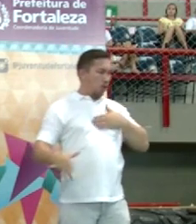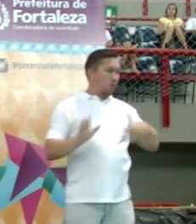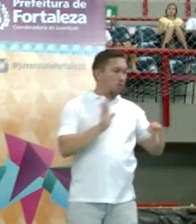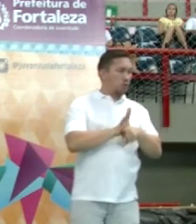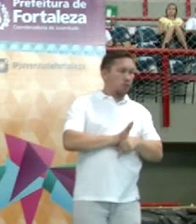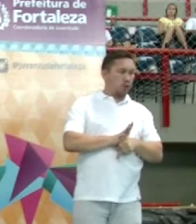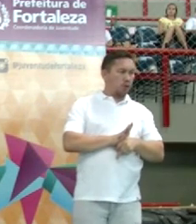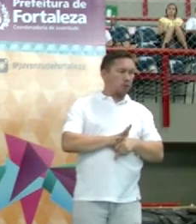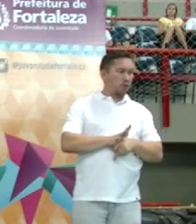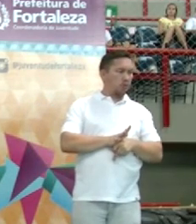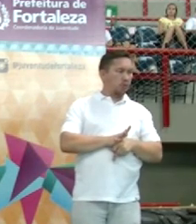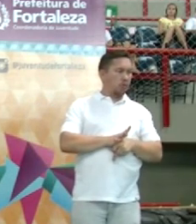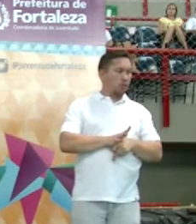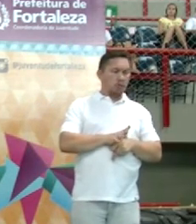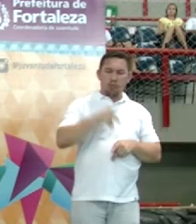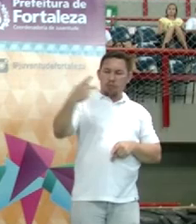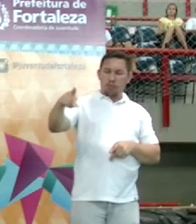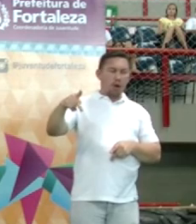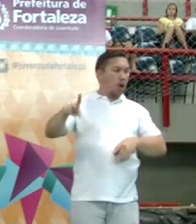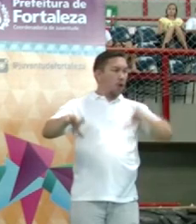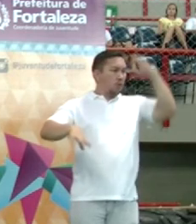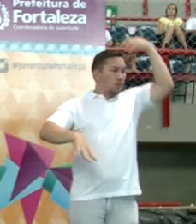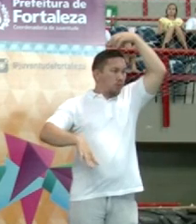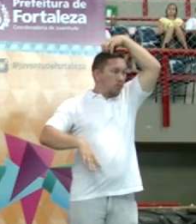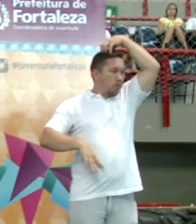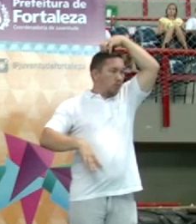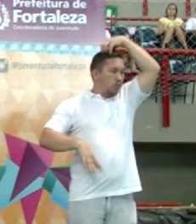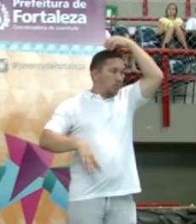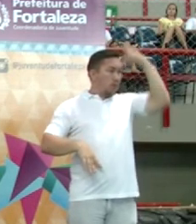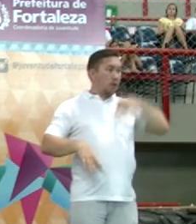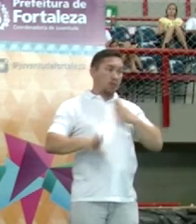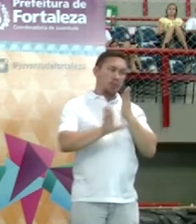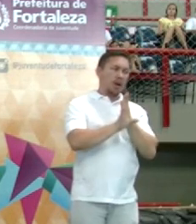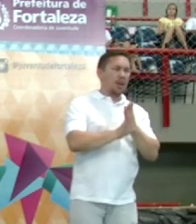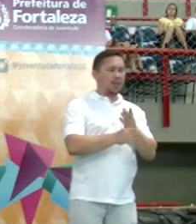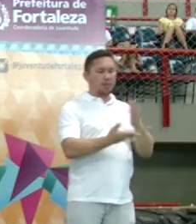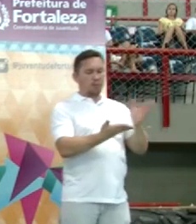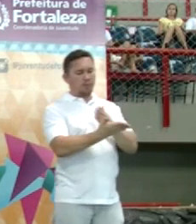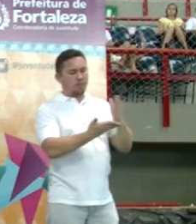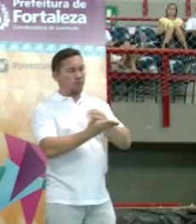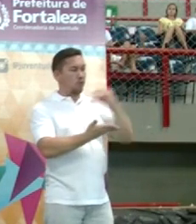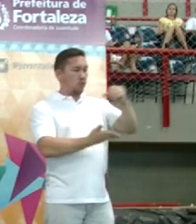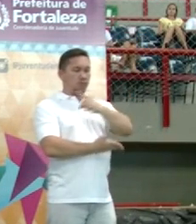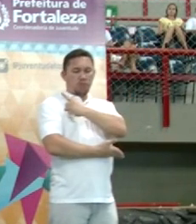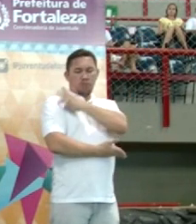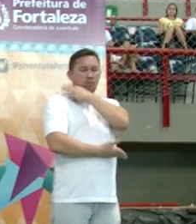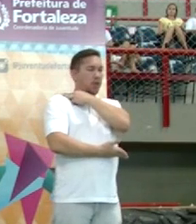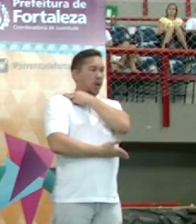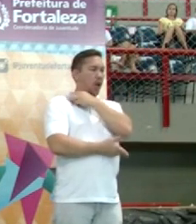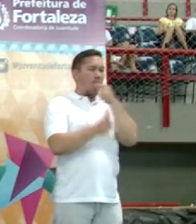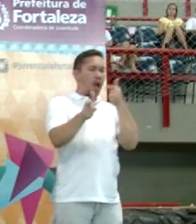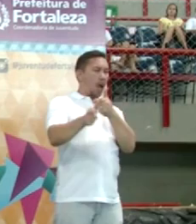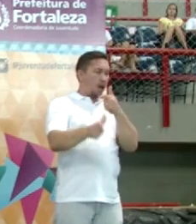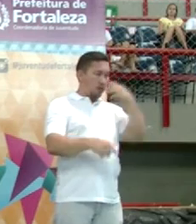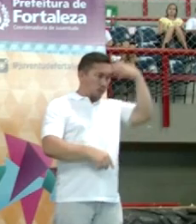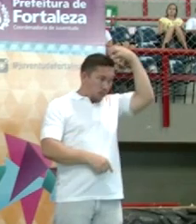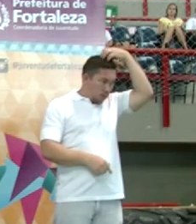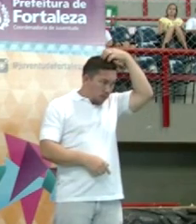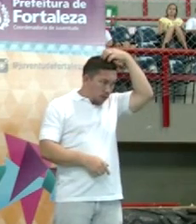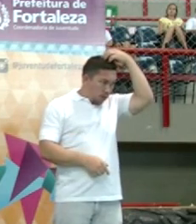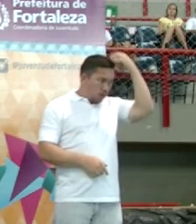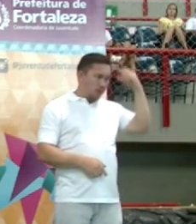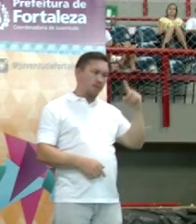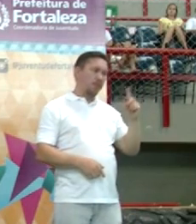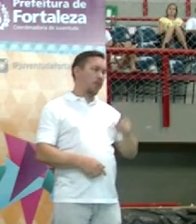terra, ela vira um rei. Só que nos livros de ensino médio a gente gosta de chamar esse cara não de rei, a gente chama esse cara de